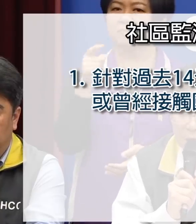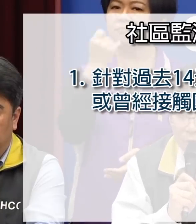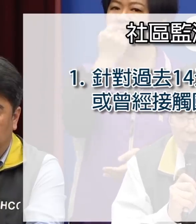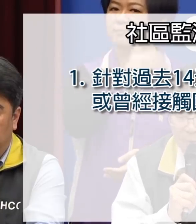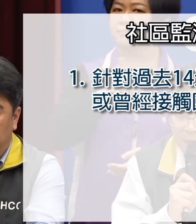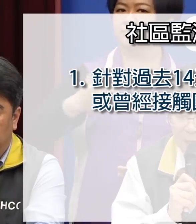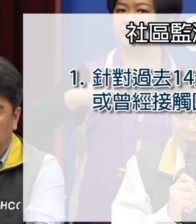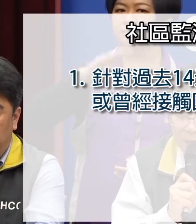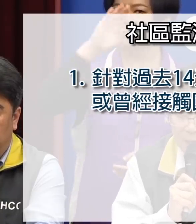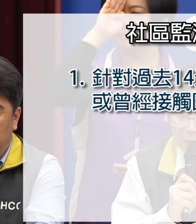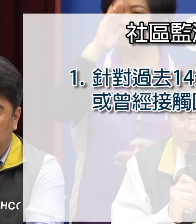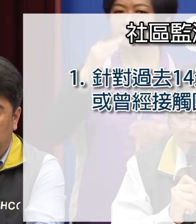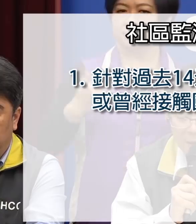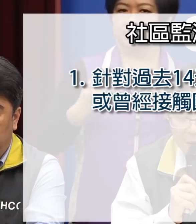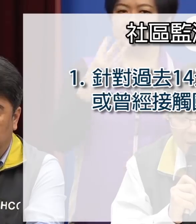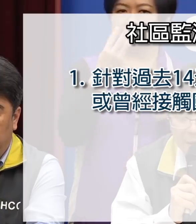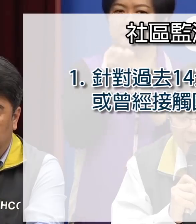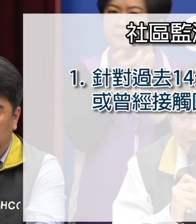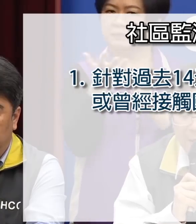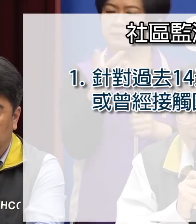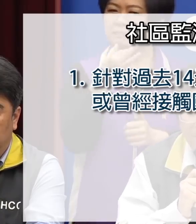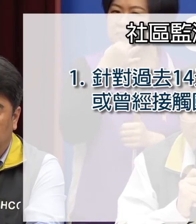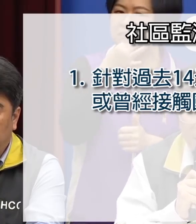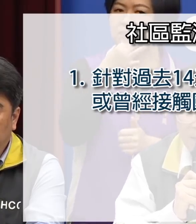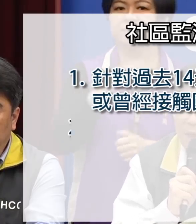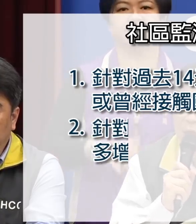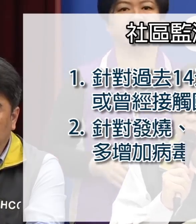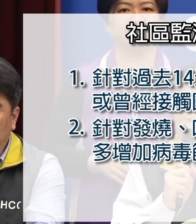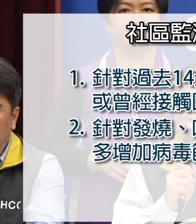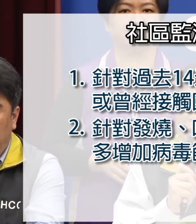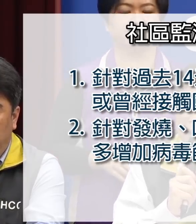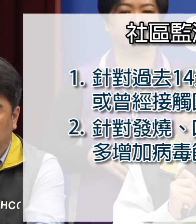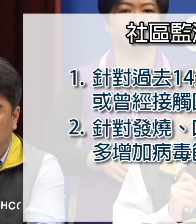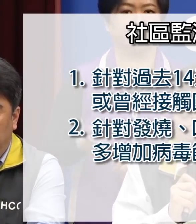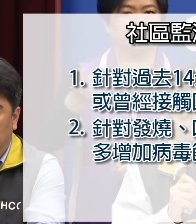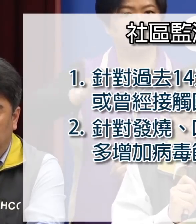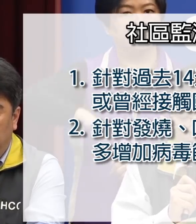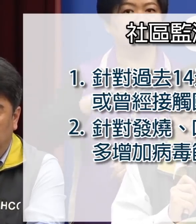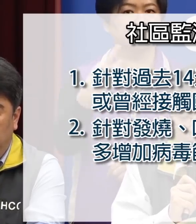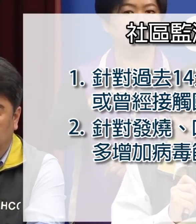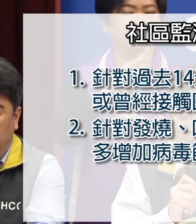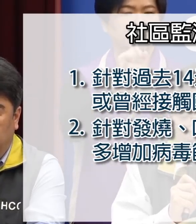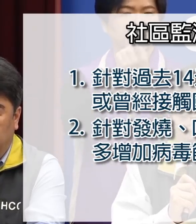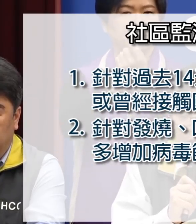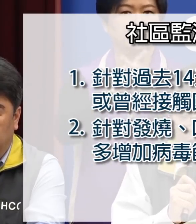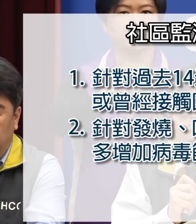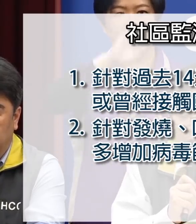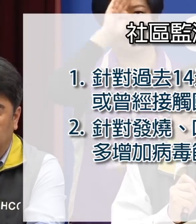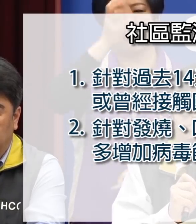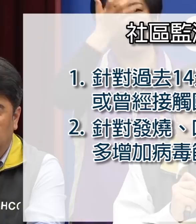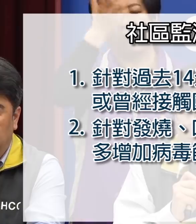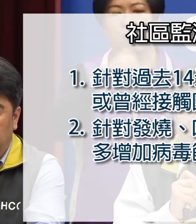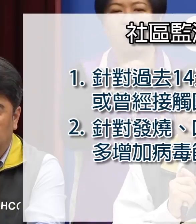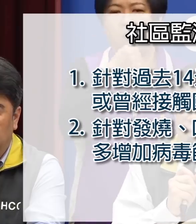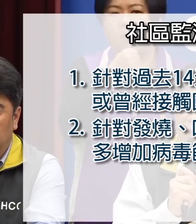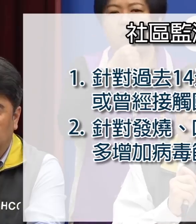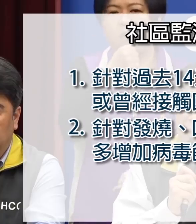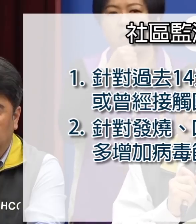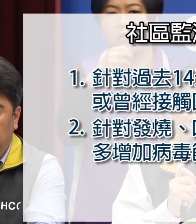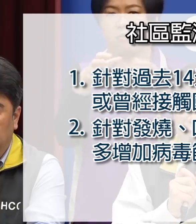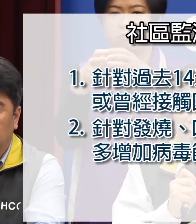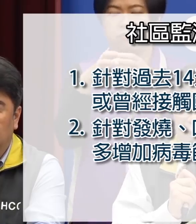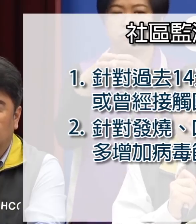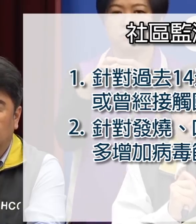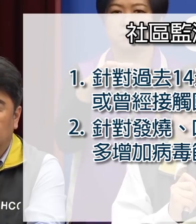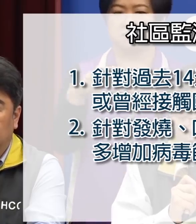是感染这个武汉肺炎的一个个案啊。那第二个我们也会针对所谓的发烧呼吸道症状的群聚现